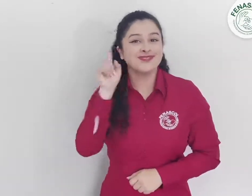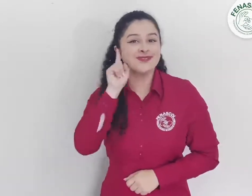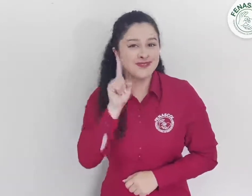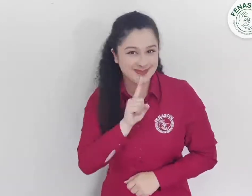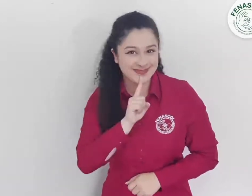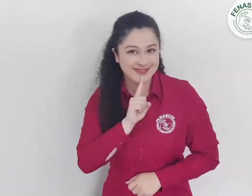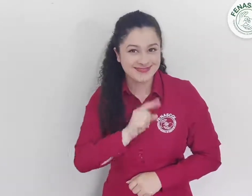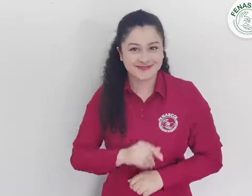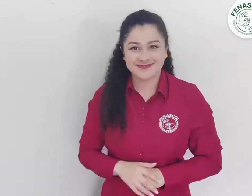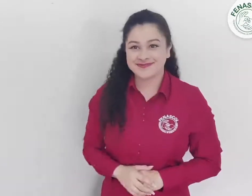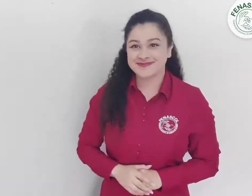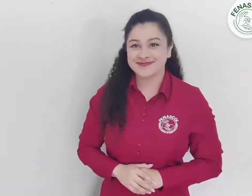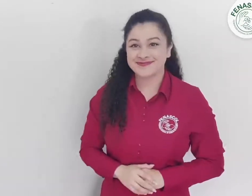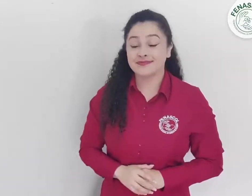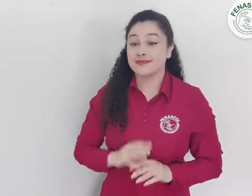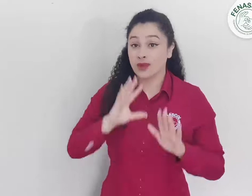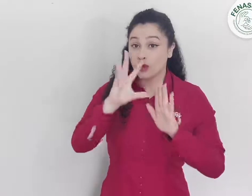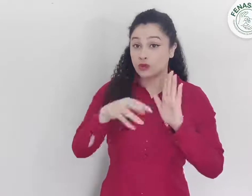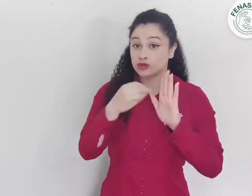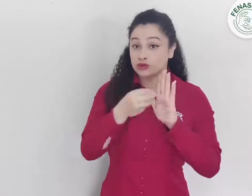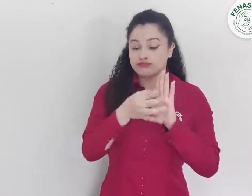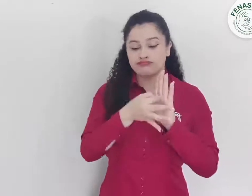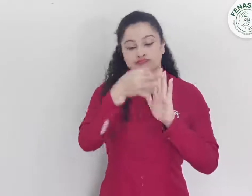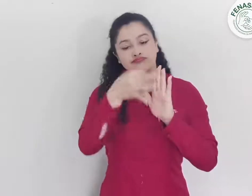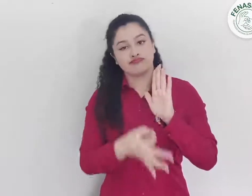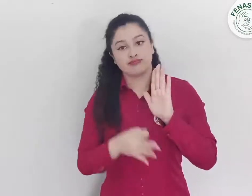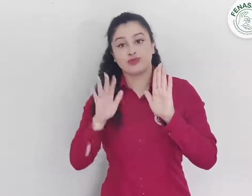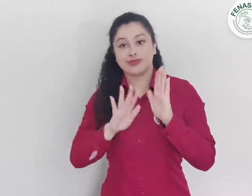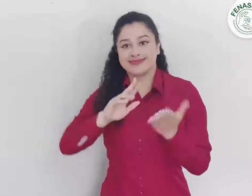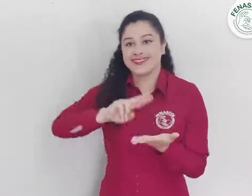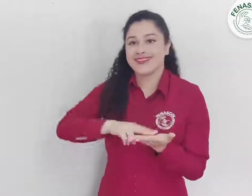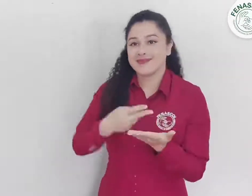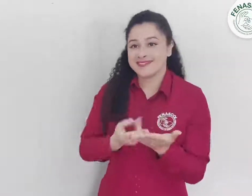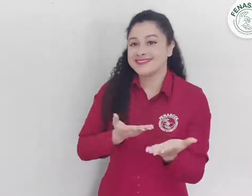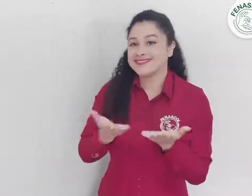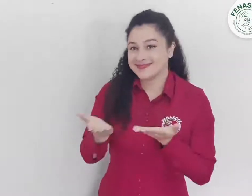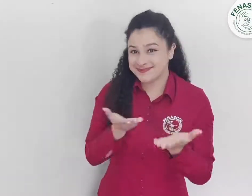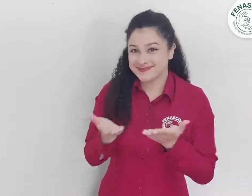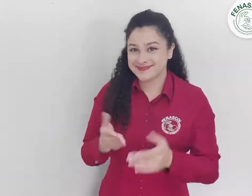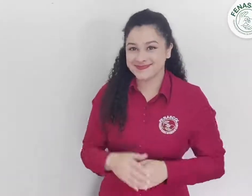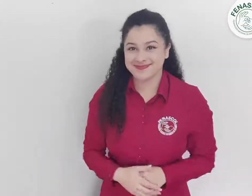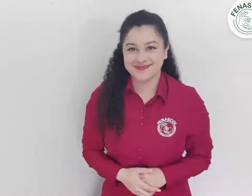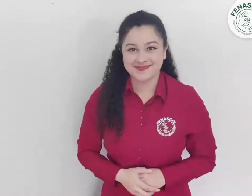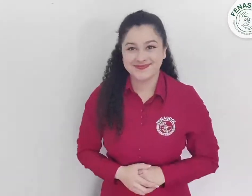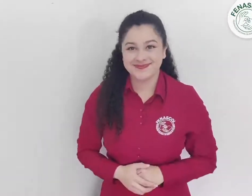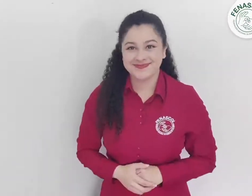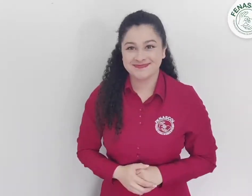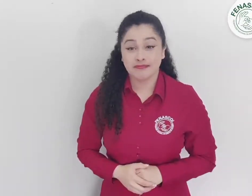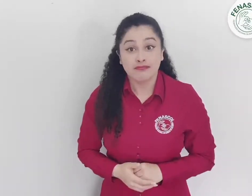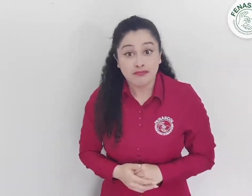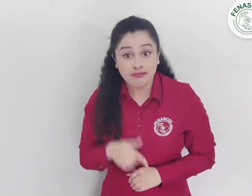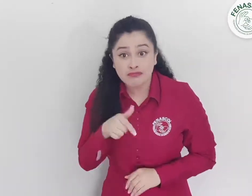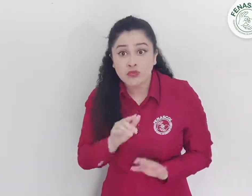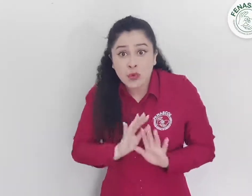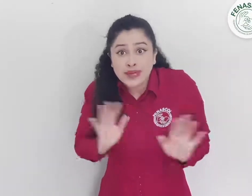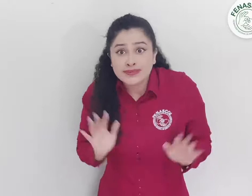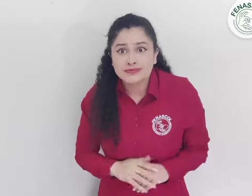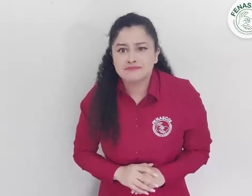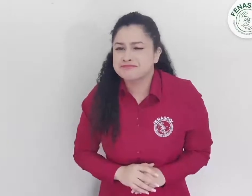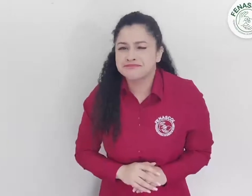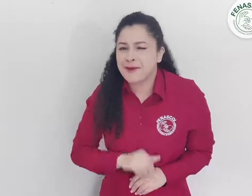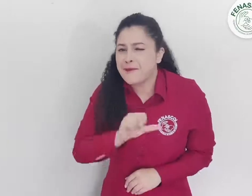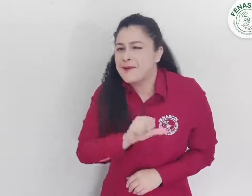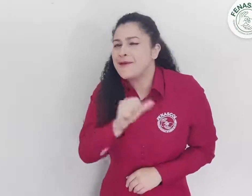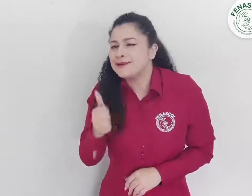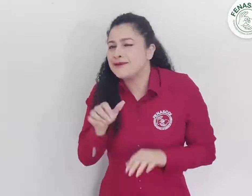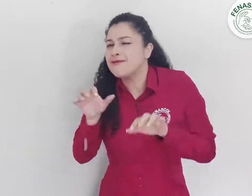mujeres sordas código de ética para el servicio de interpretación pero